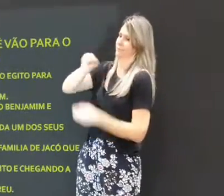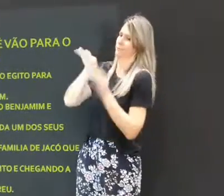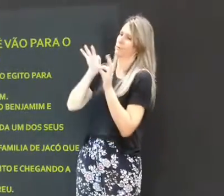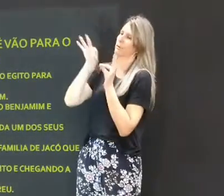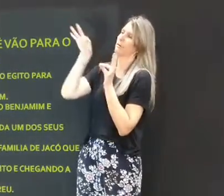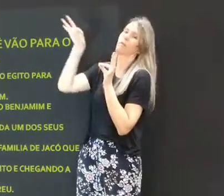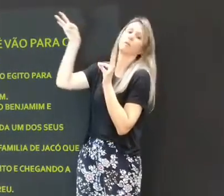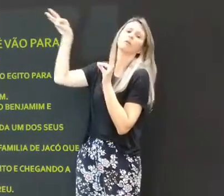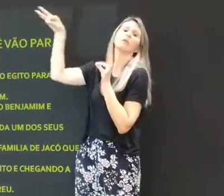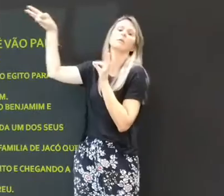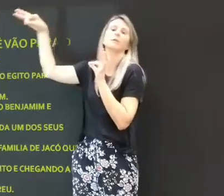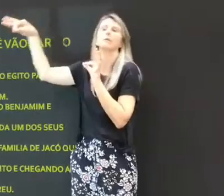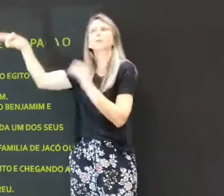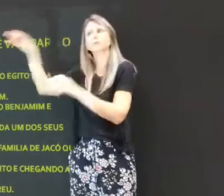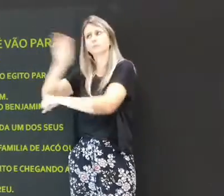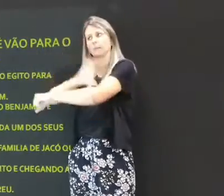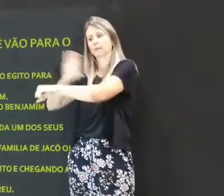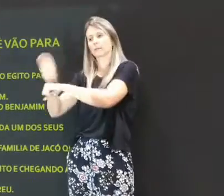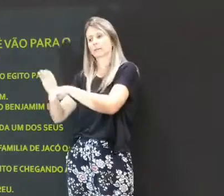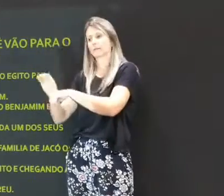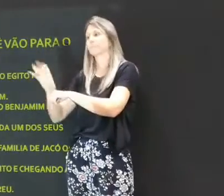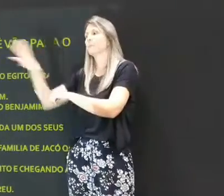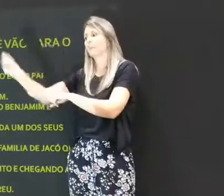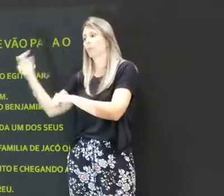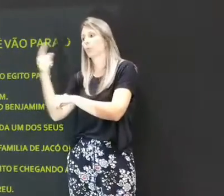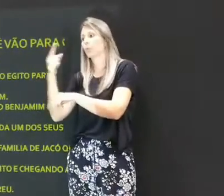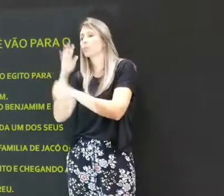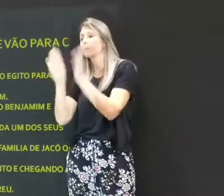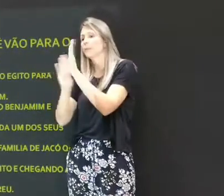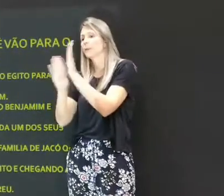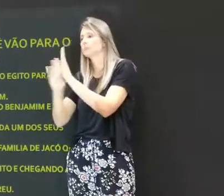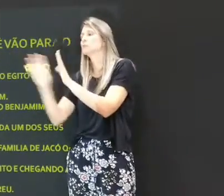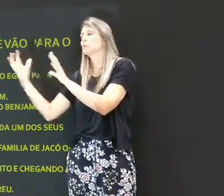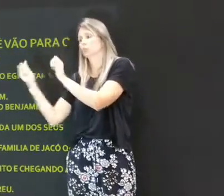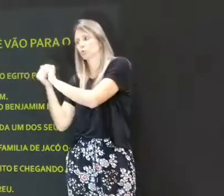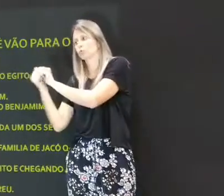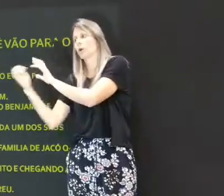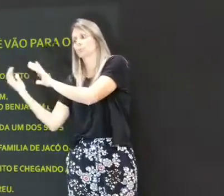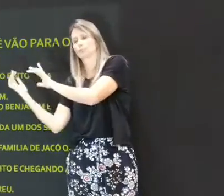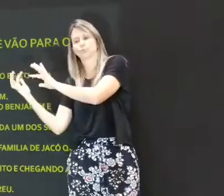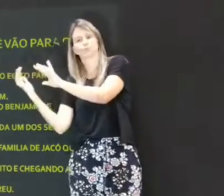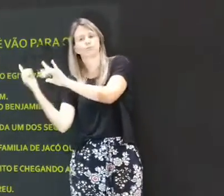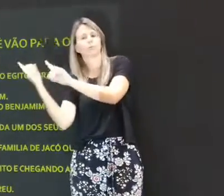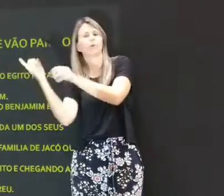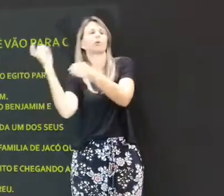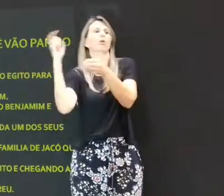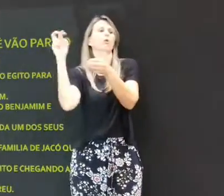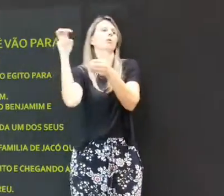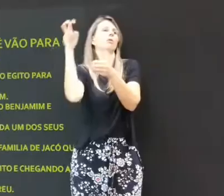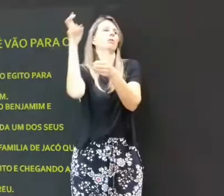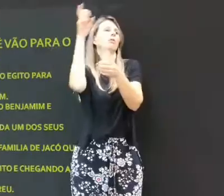para Canaã, uma distância super longa, voltaram para Canaã para buscar o irmão Benjamim,